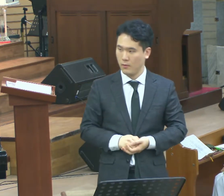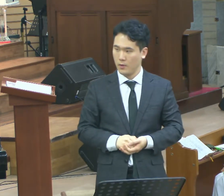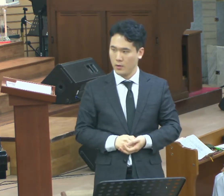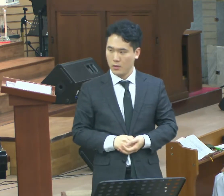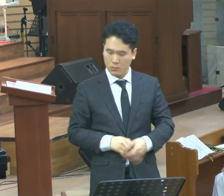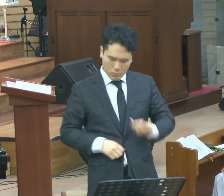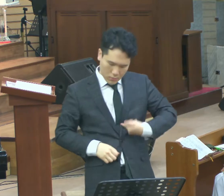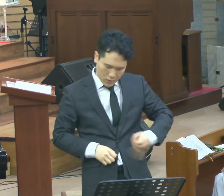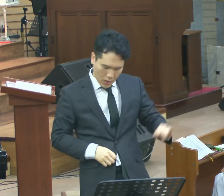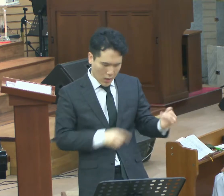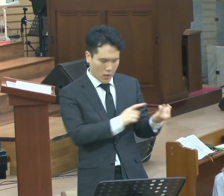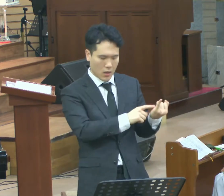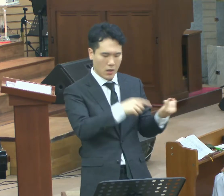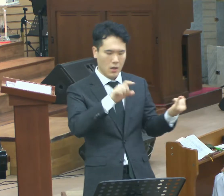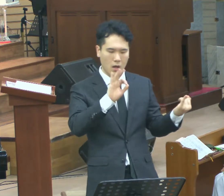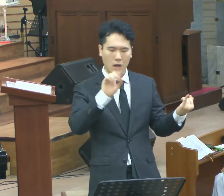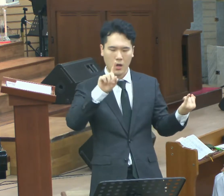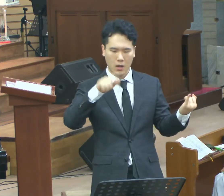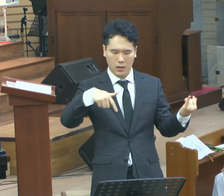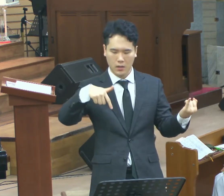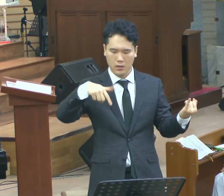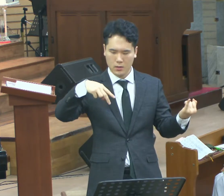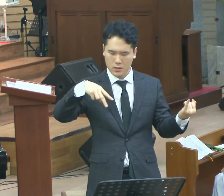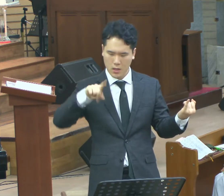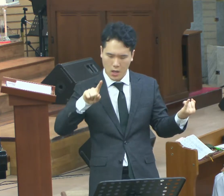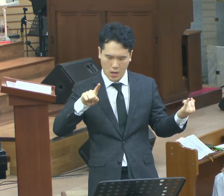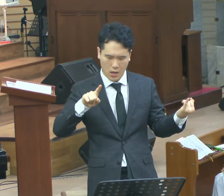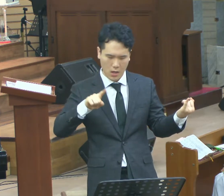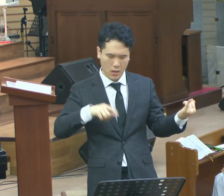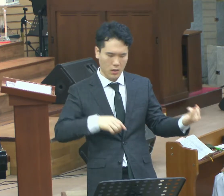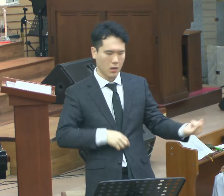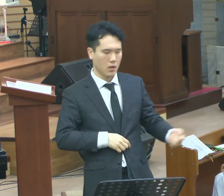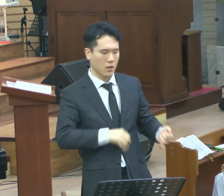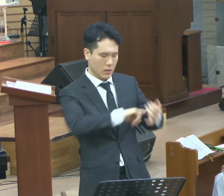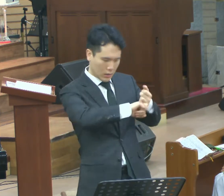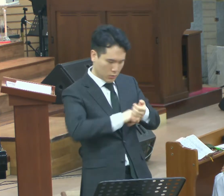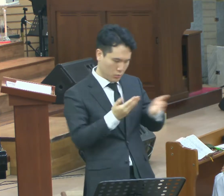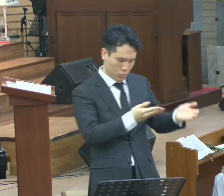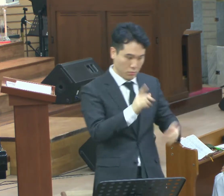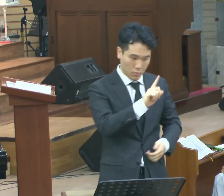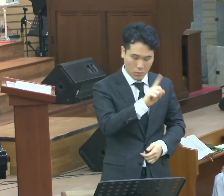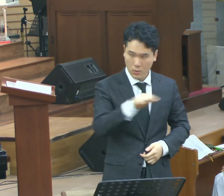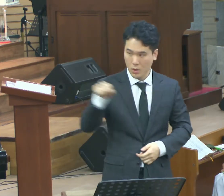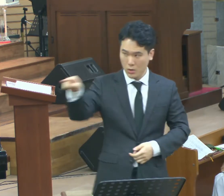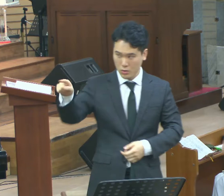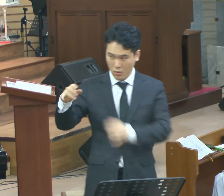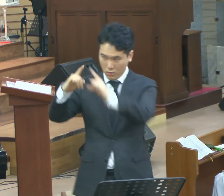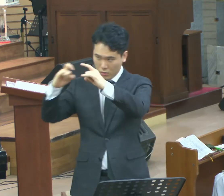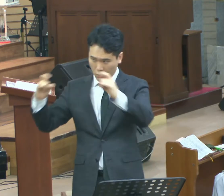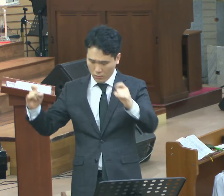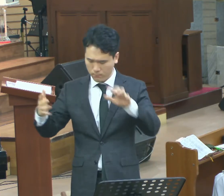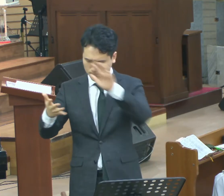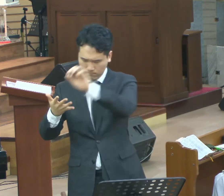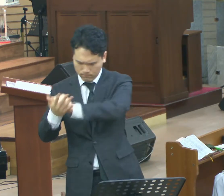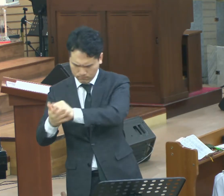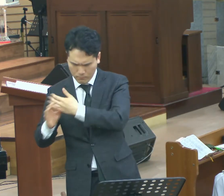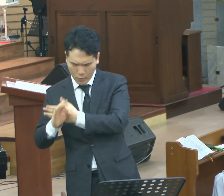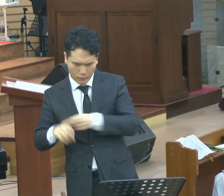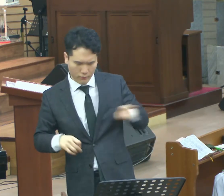악사라는 딸을 저 성을 점령하면 준다고 약속을 했어요. 그것이 16절 말씀이에요.